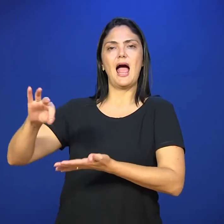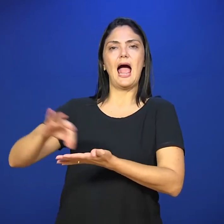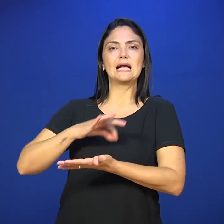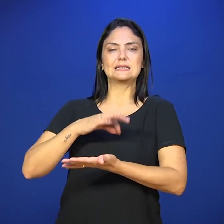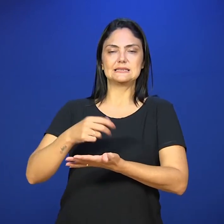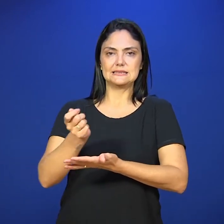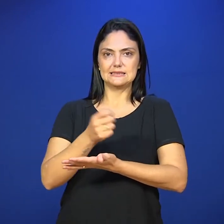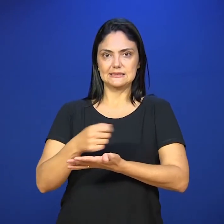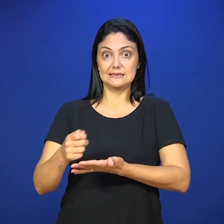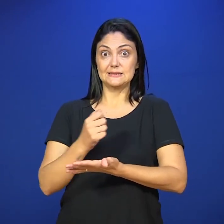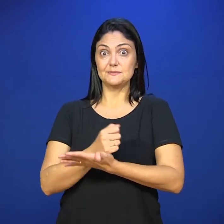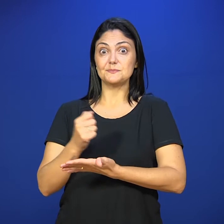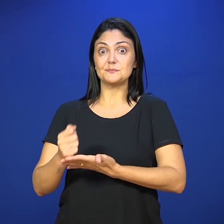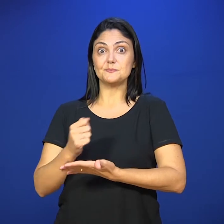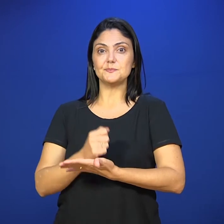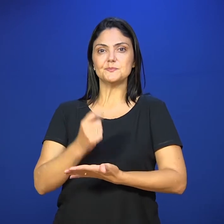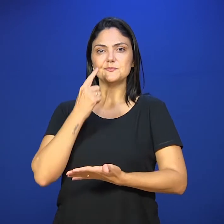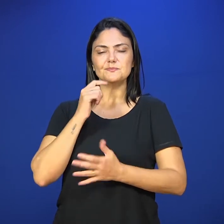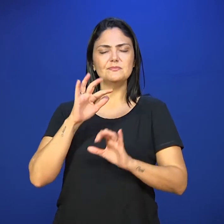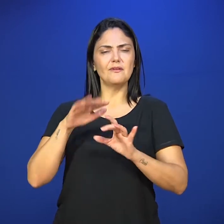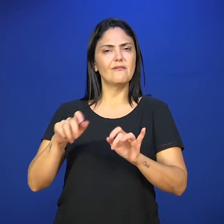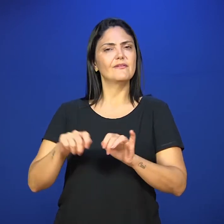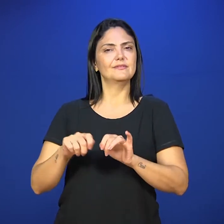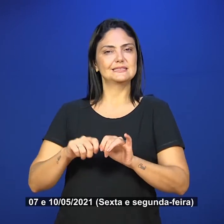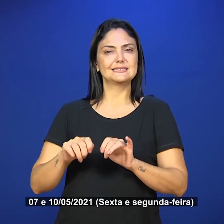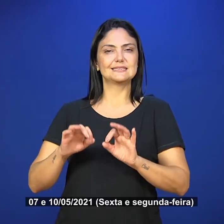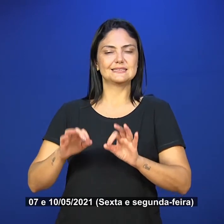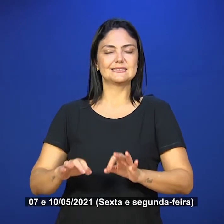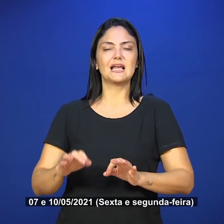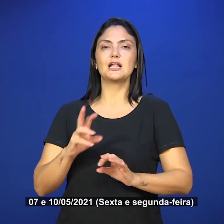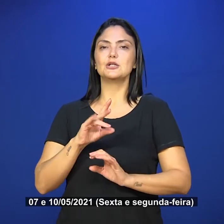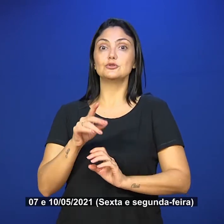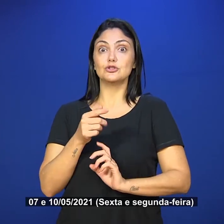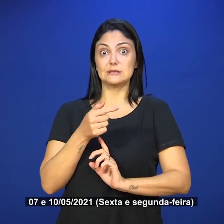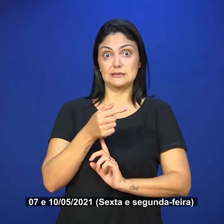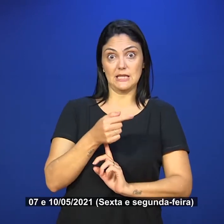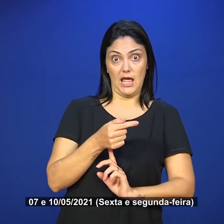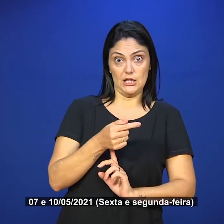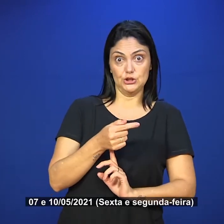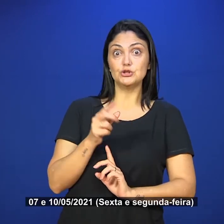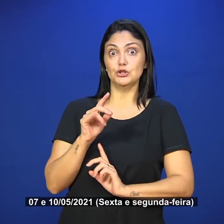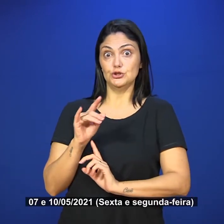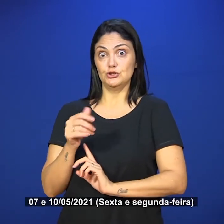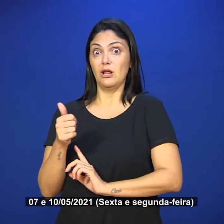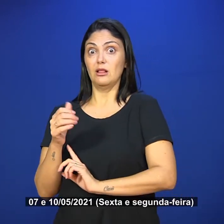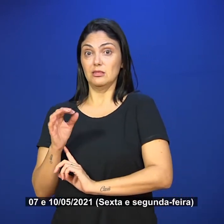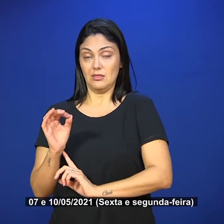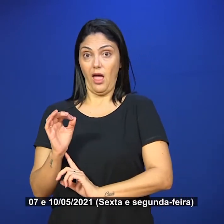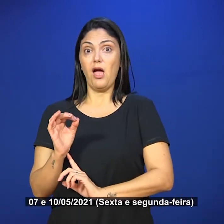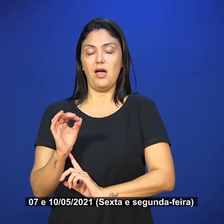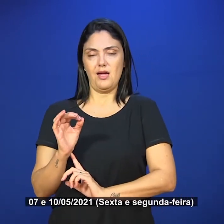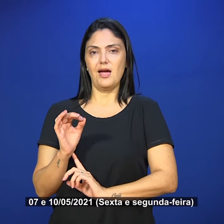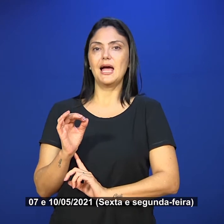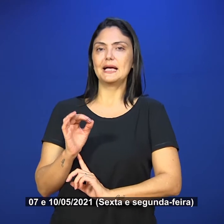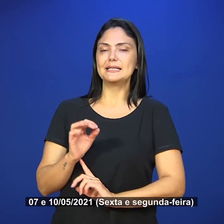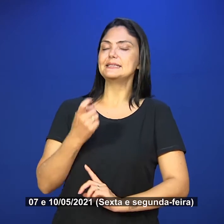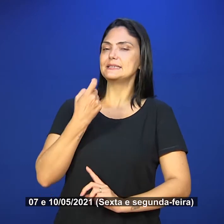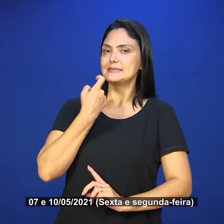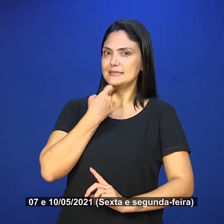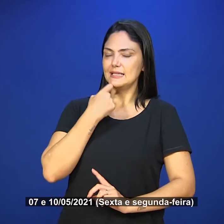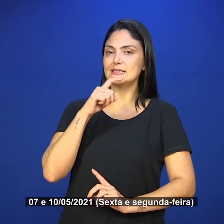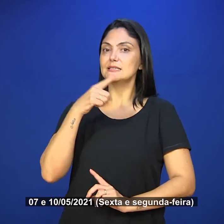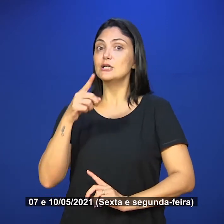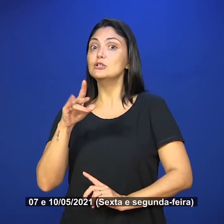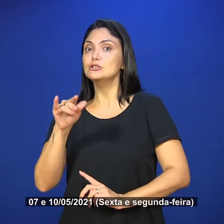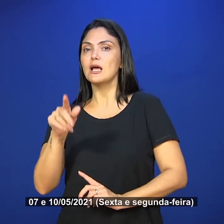assinaturas contratuais e conclusão da matrícula, nos dias 7 e 10/5 de 2021, sexta